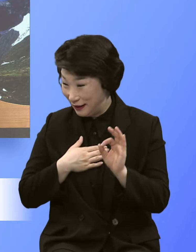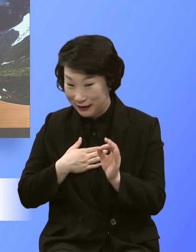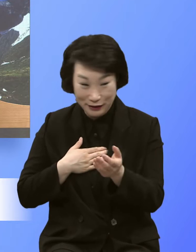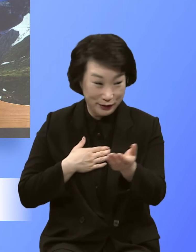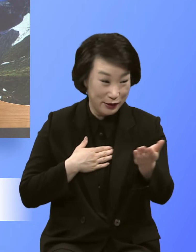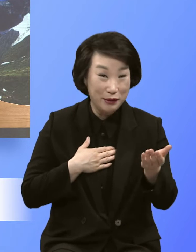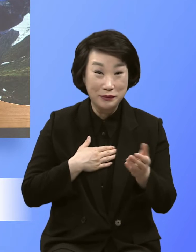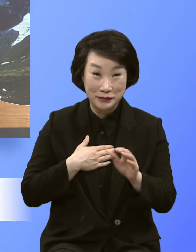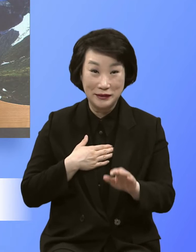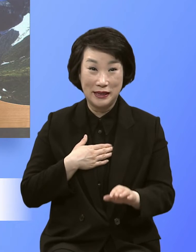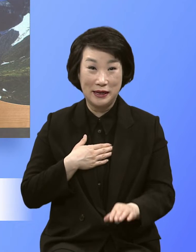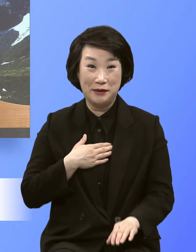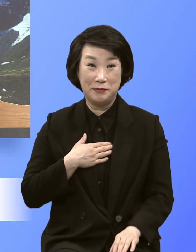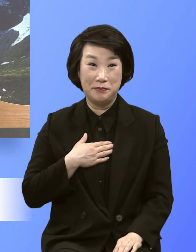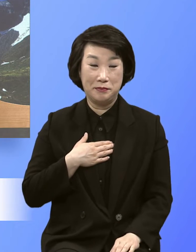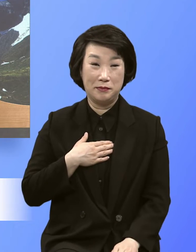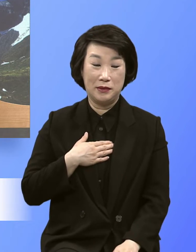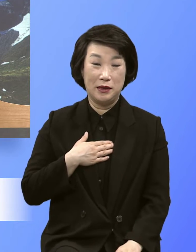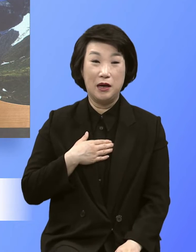되십니까?